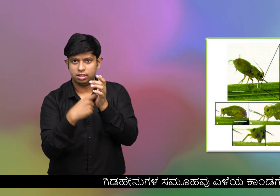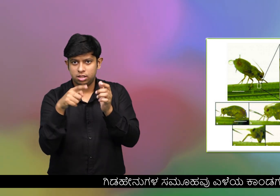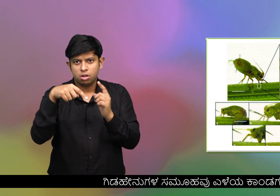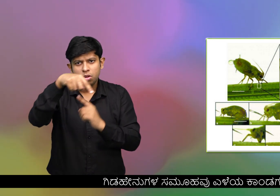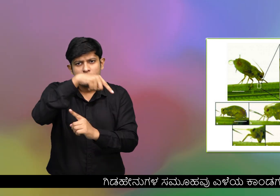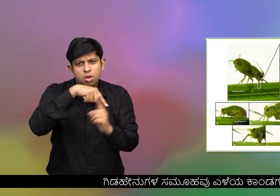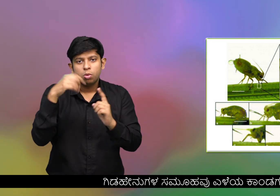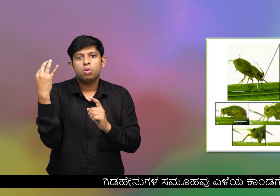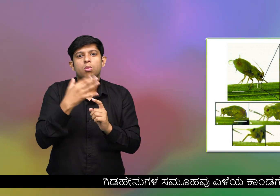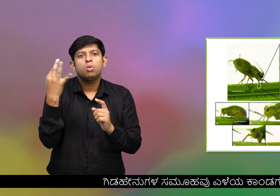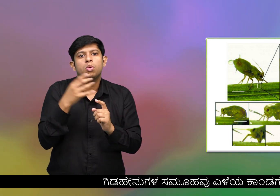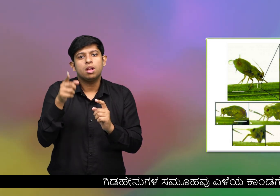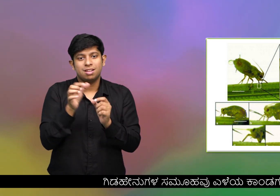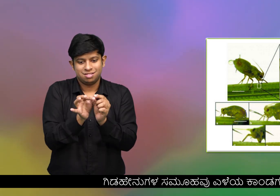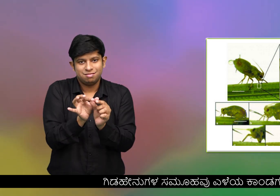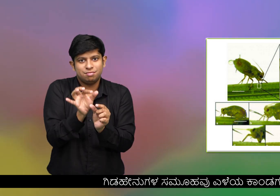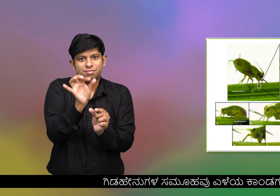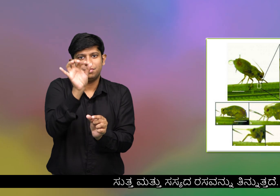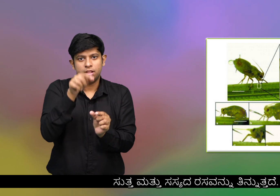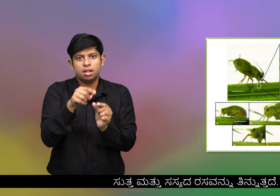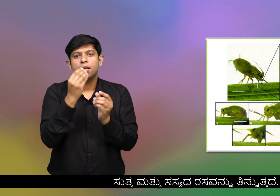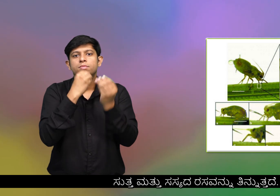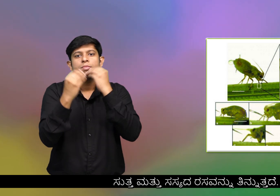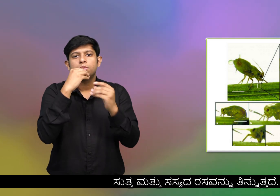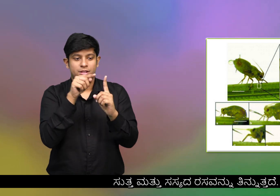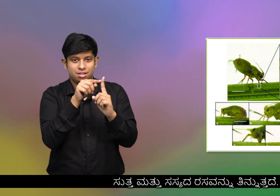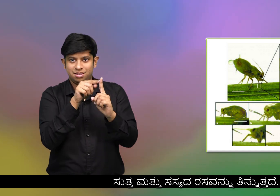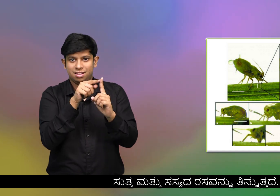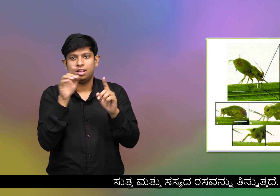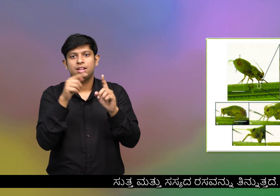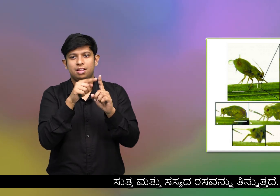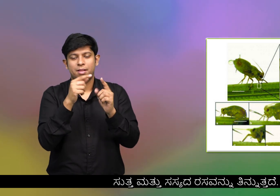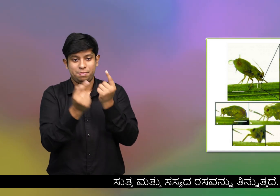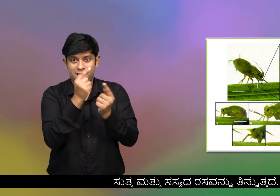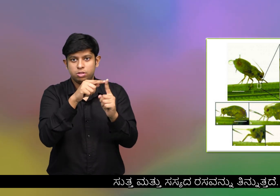ಗಿಡಹೇನುಗಳ ಸಮೂಹವು ಎಳೆಯ ಕಾಂಡಗಳ ಸುತ್ತ ಮತ್ತು ಸಸ್ಯದ ರಸವನ್ನು ತಿನ್ನುತ್ತದೆ.